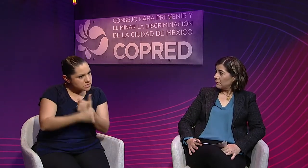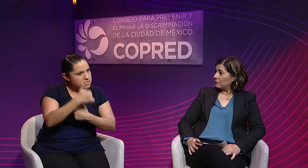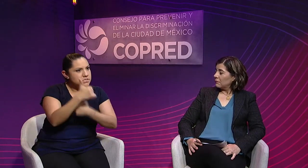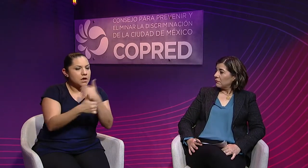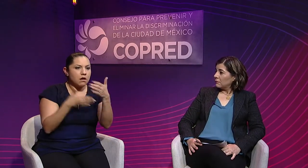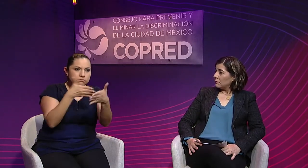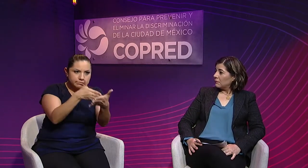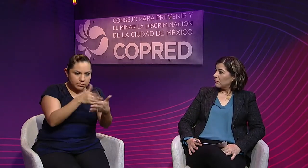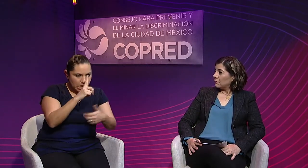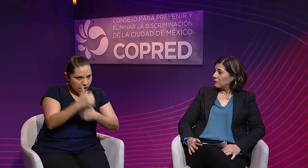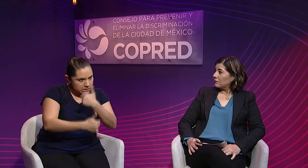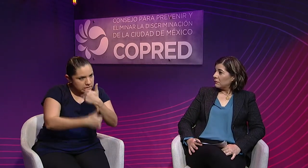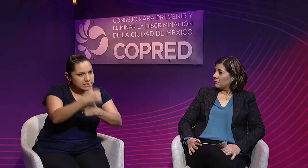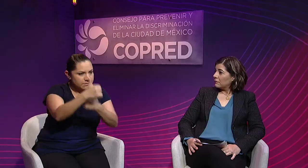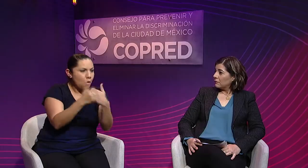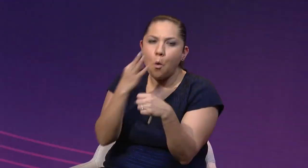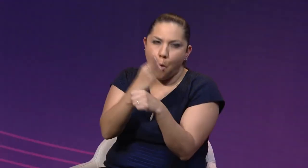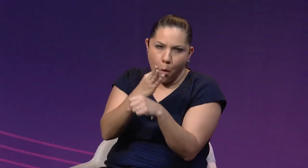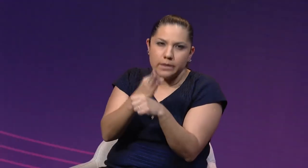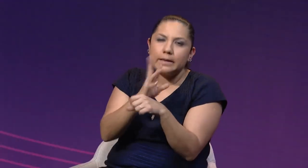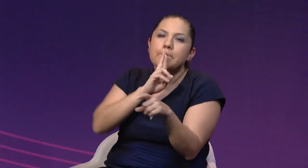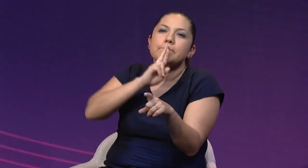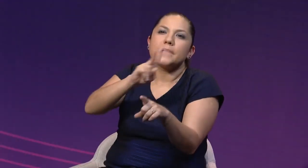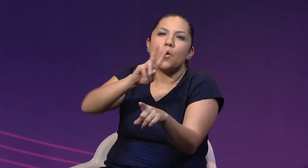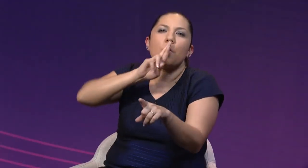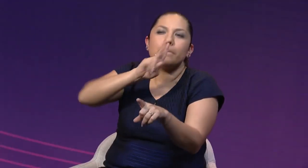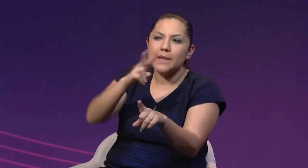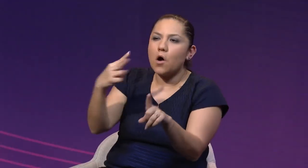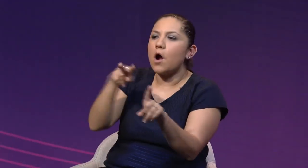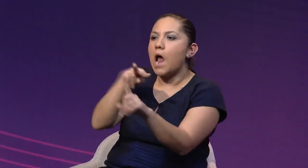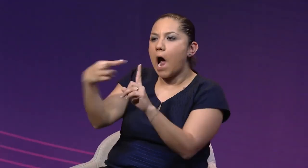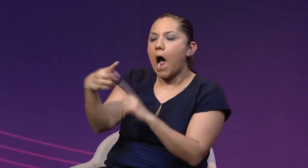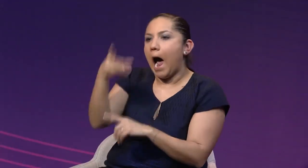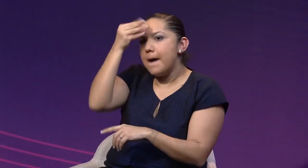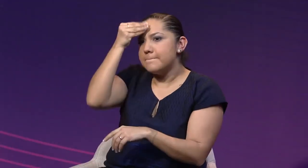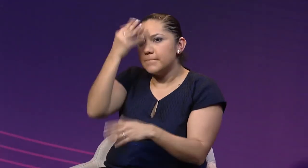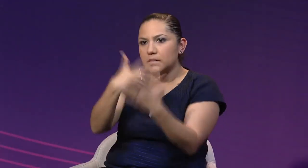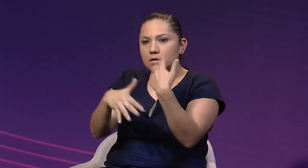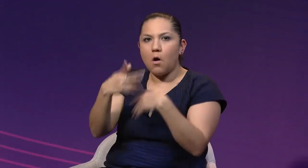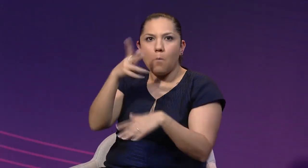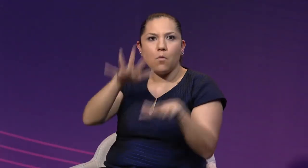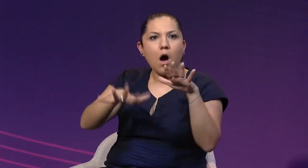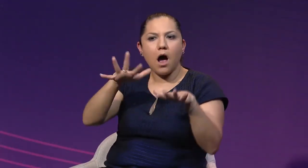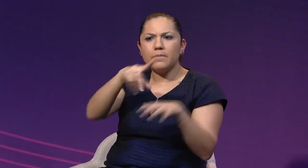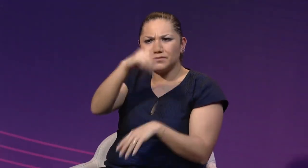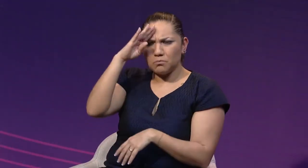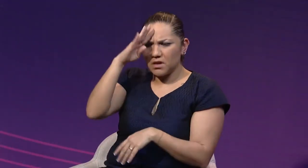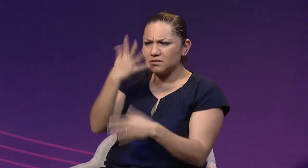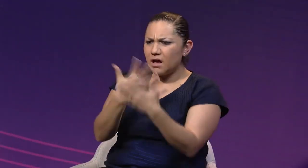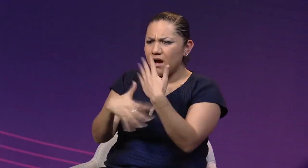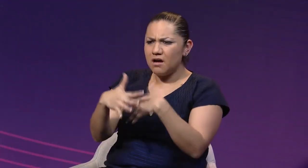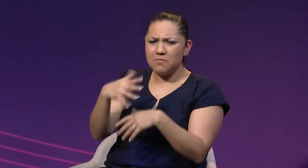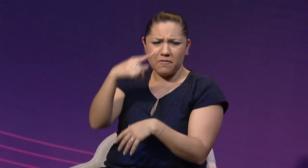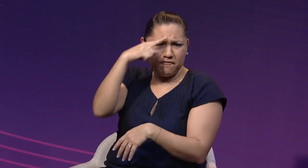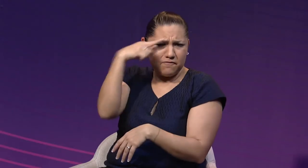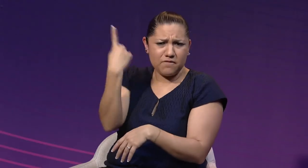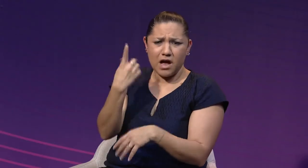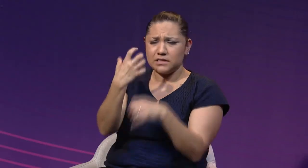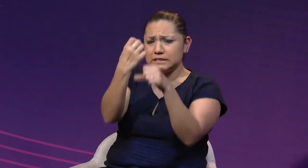que otras personas pueden aprenderla para que podamos ir avanzando en estas barreras que se nos ponen, ¿no? A veces